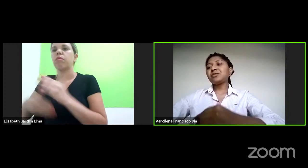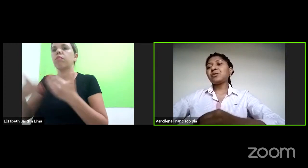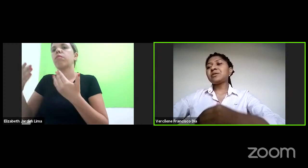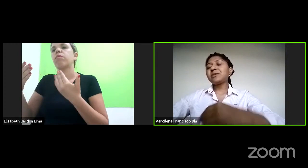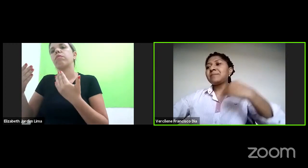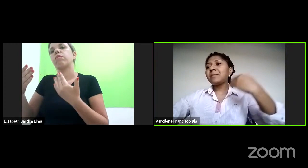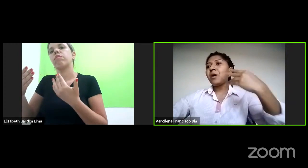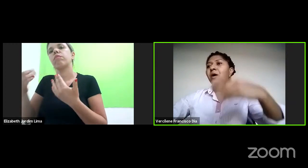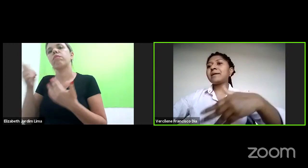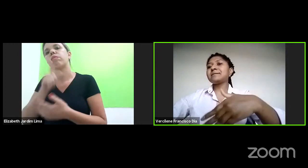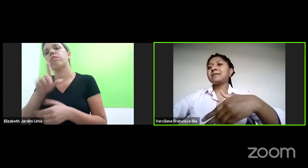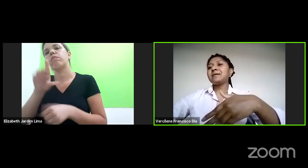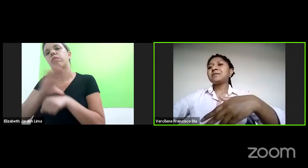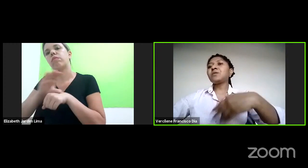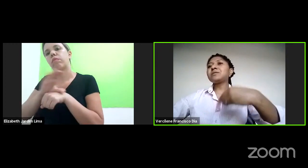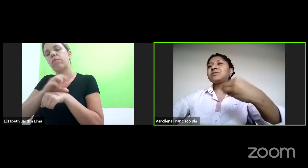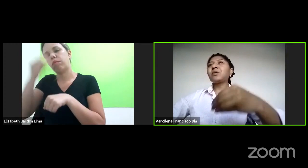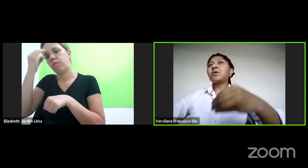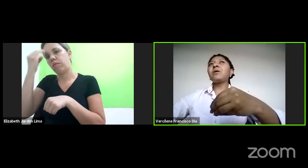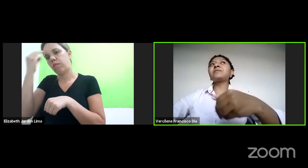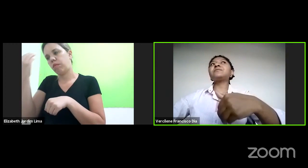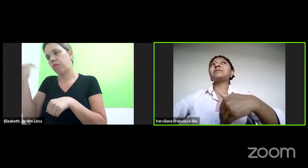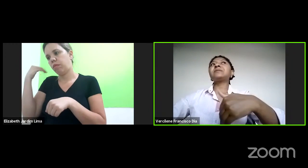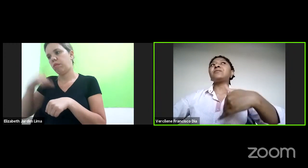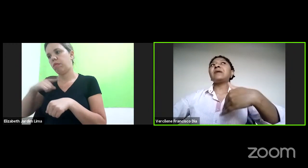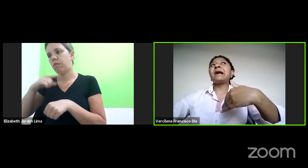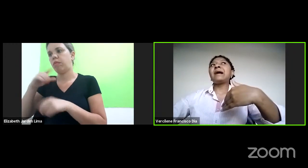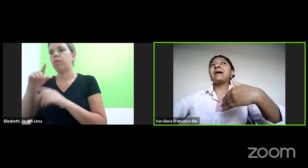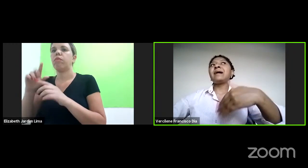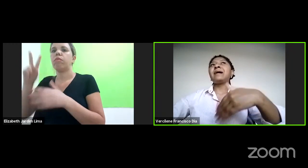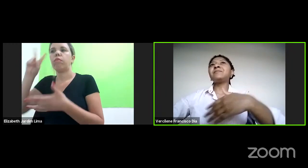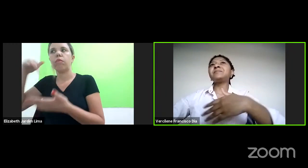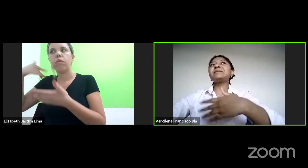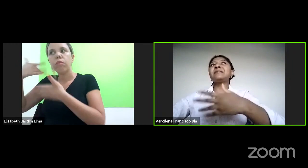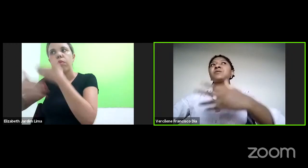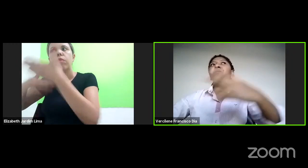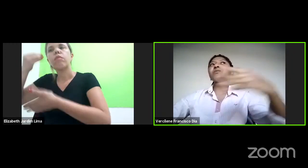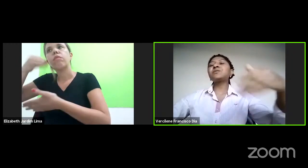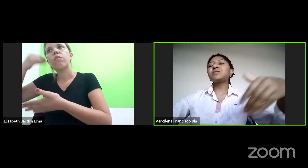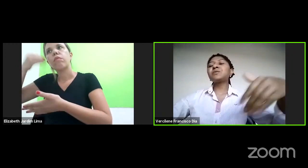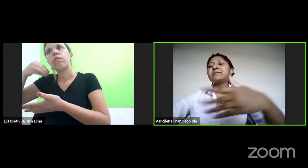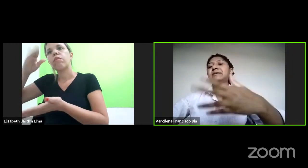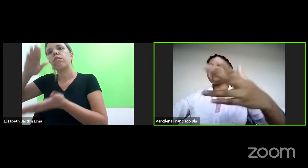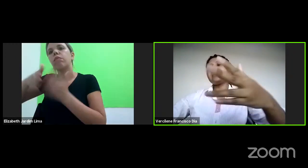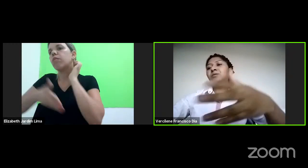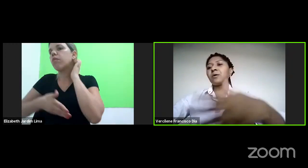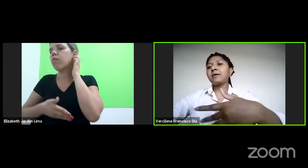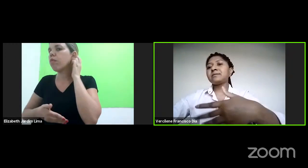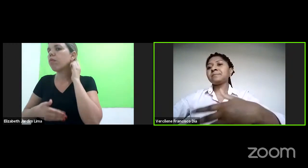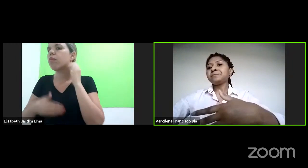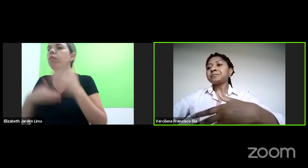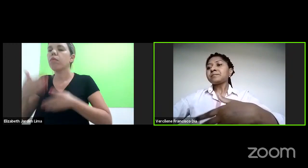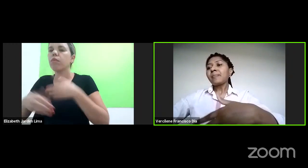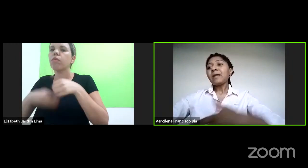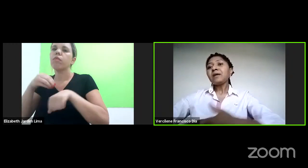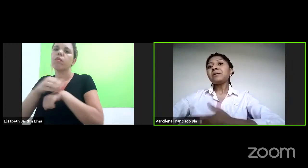gente constitui são as memórias, são os históricos, são, vamos dizer assim, as construções, né, dos